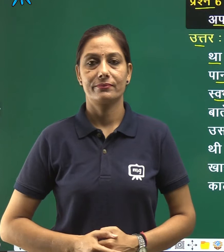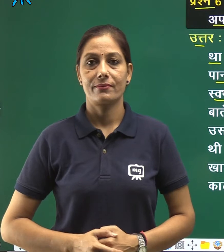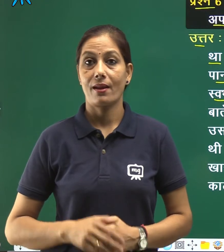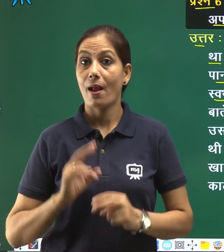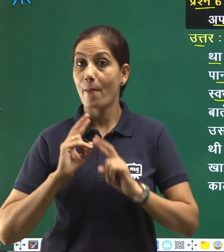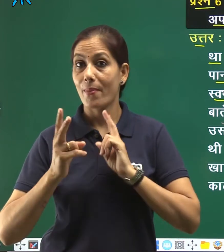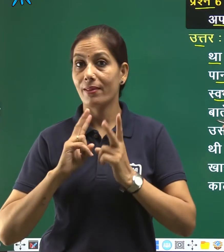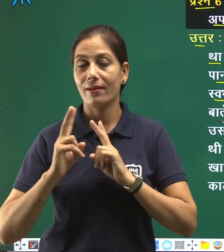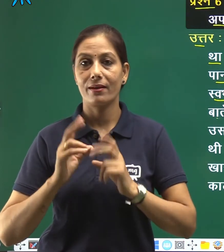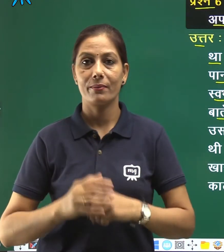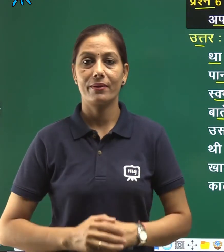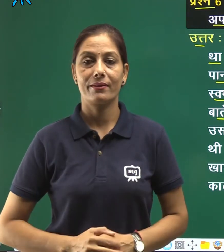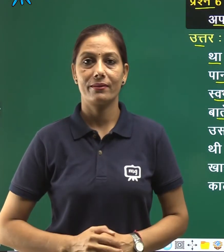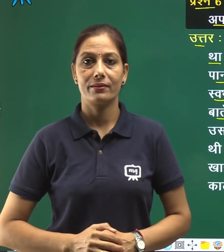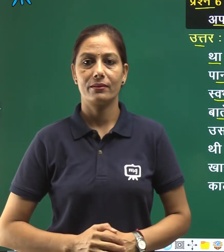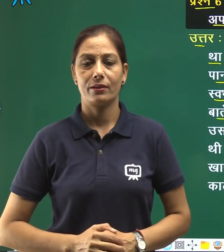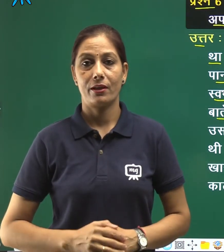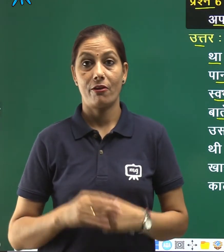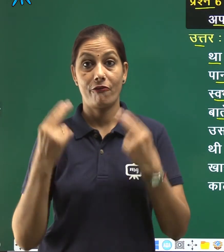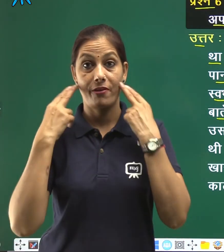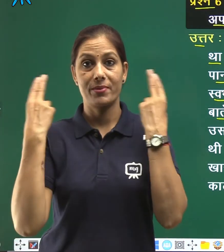बातें बनाने में माहिर था।